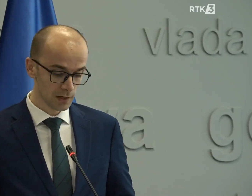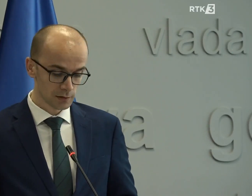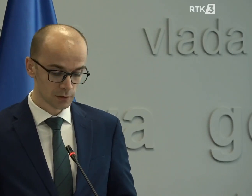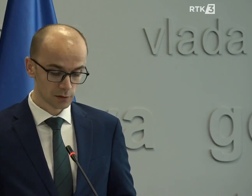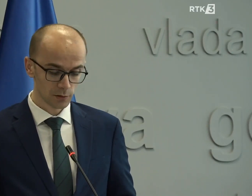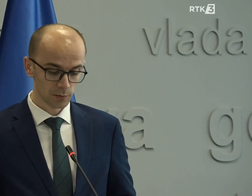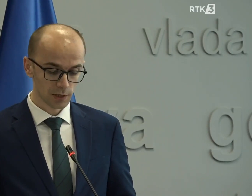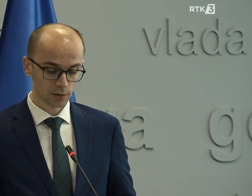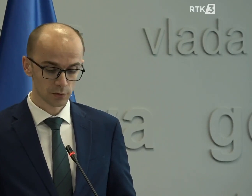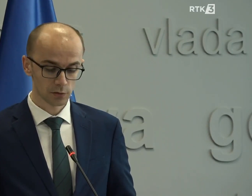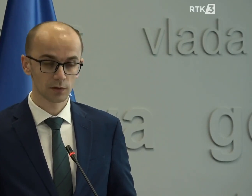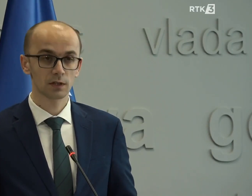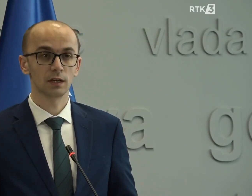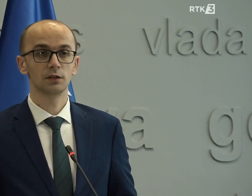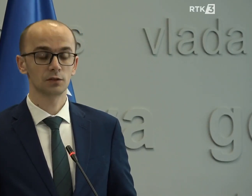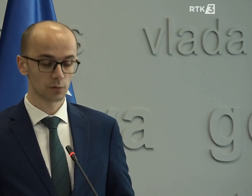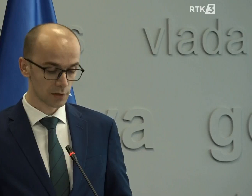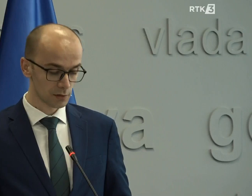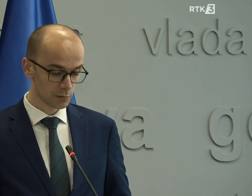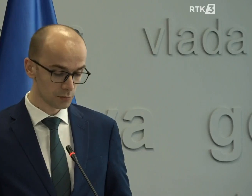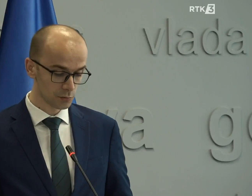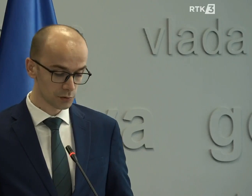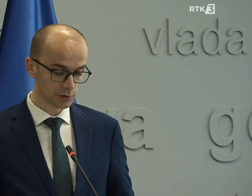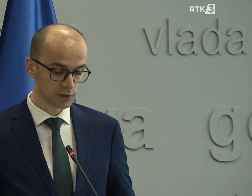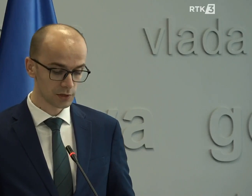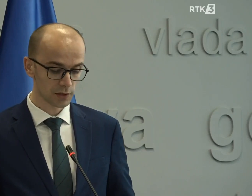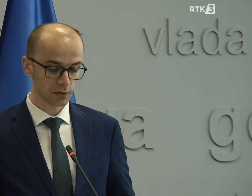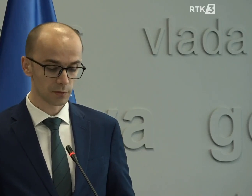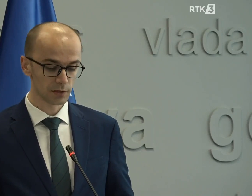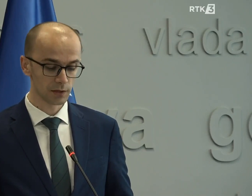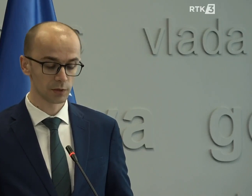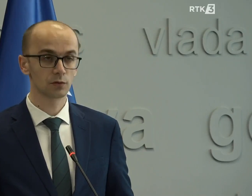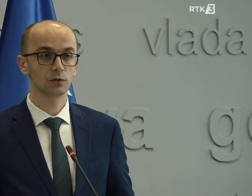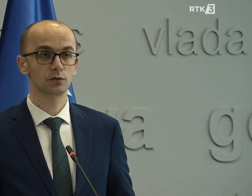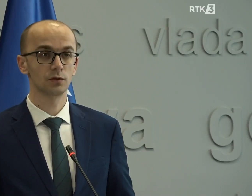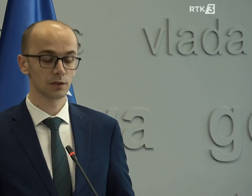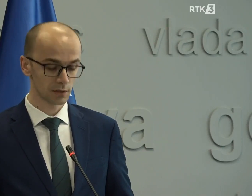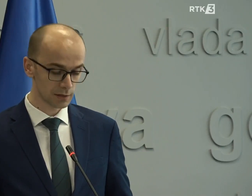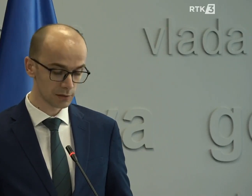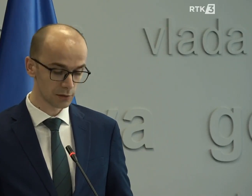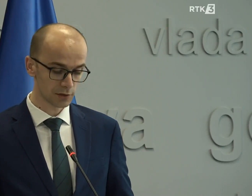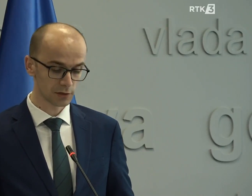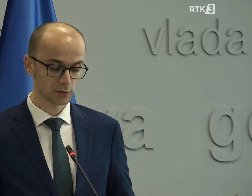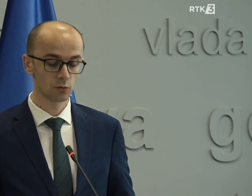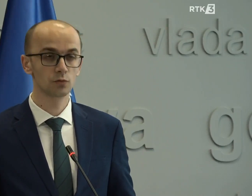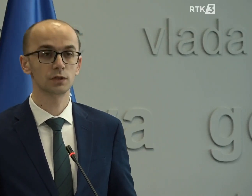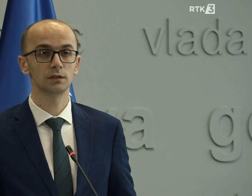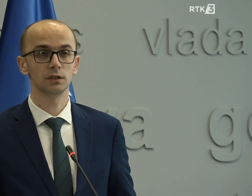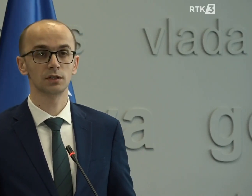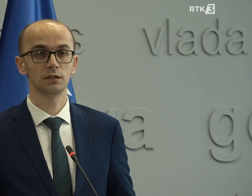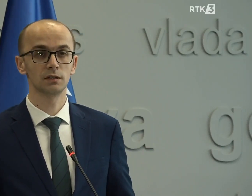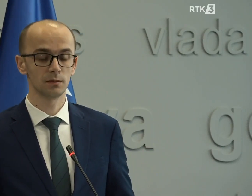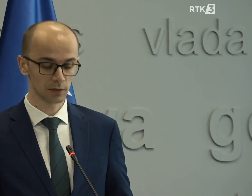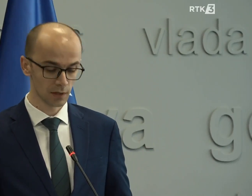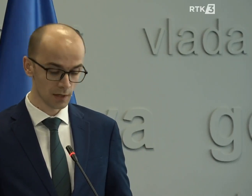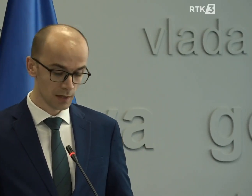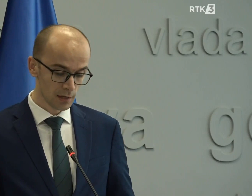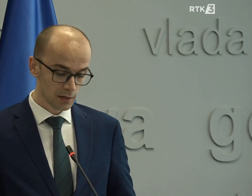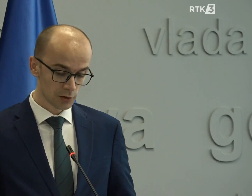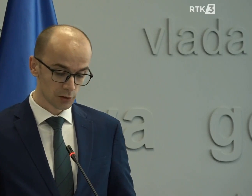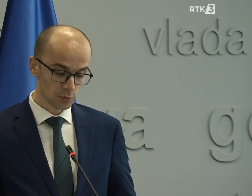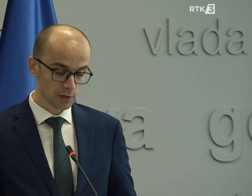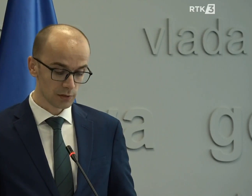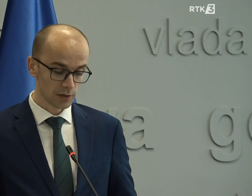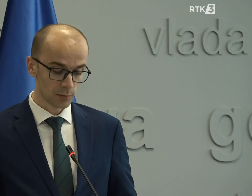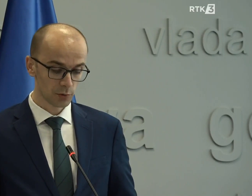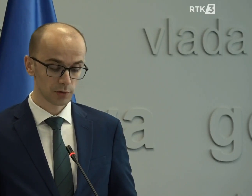them se sot Republika Kosovës ka adresuar dhe përmbushur të gjitha rekomandimet kryesore, standardet, kushtet e shqetësimet